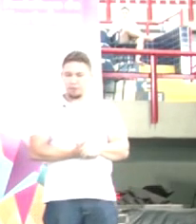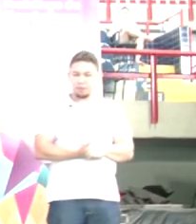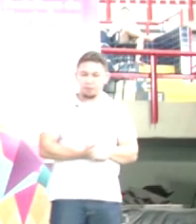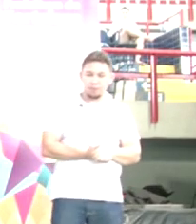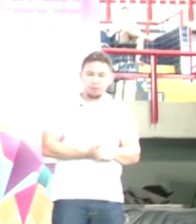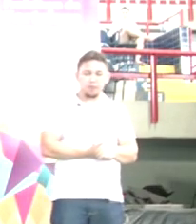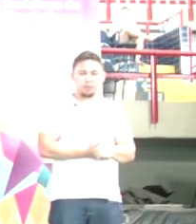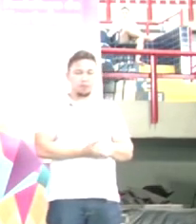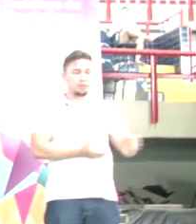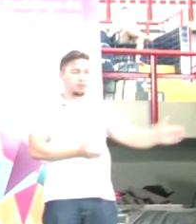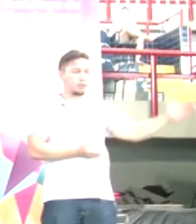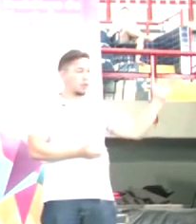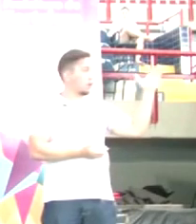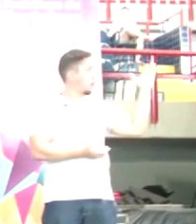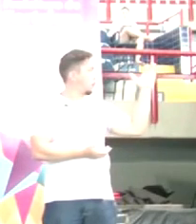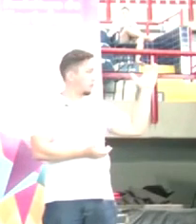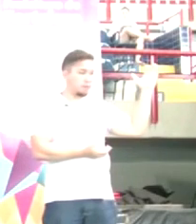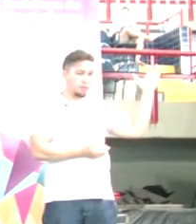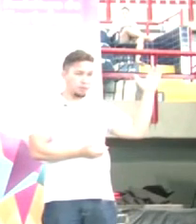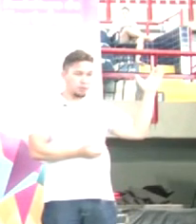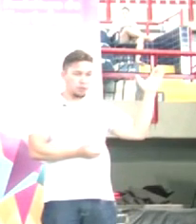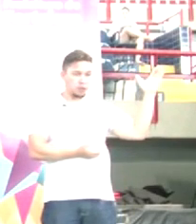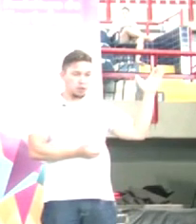1. Observe aí comigo, ó.